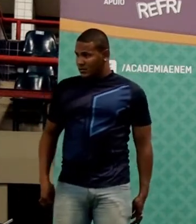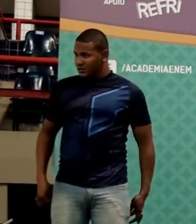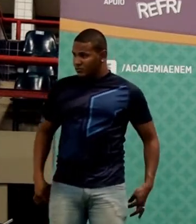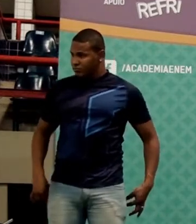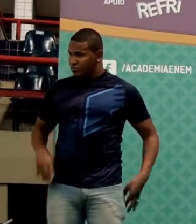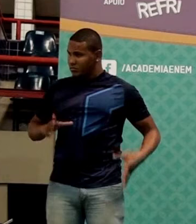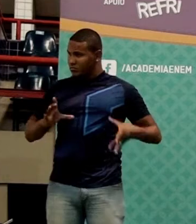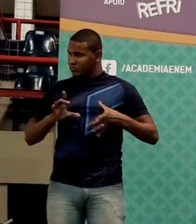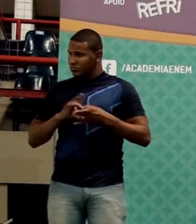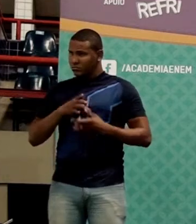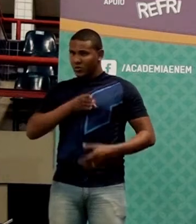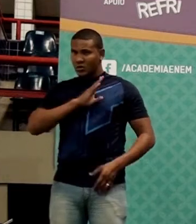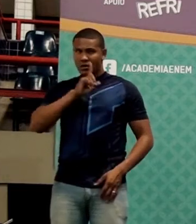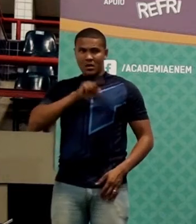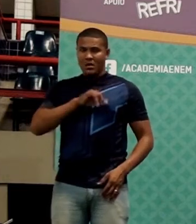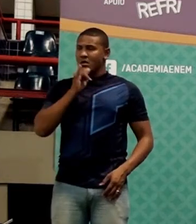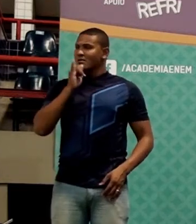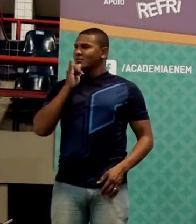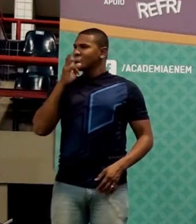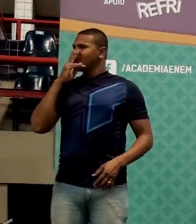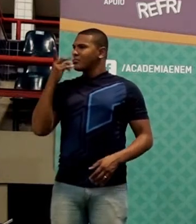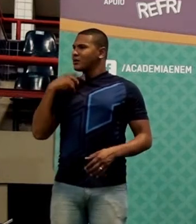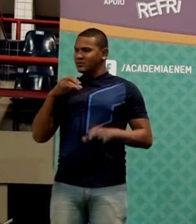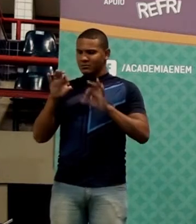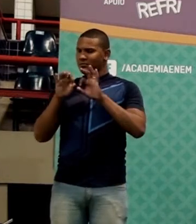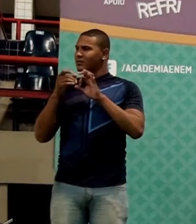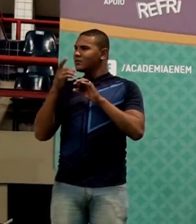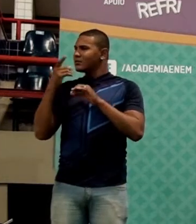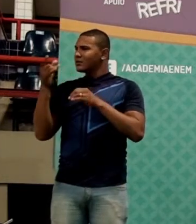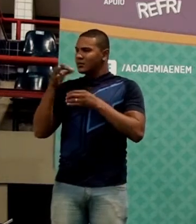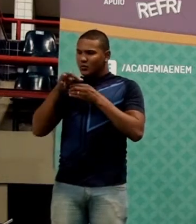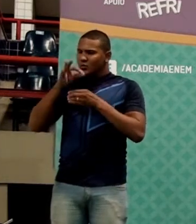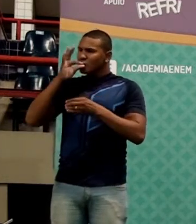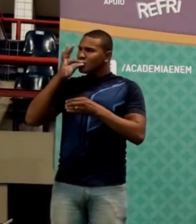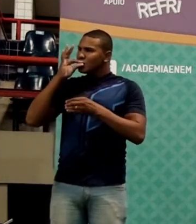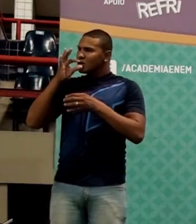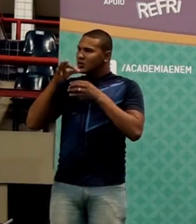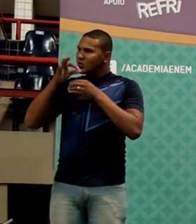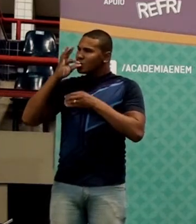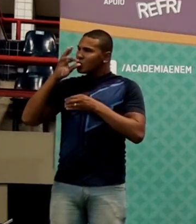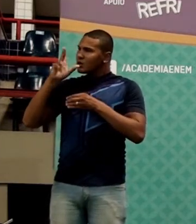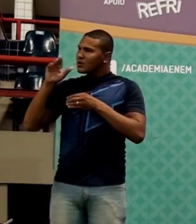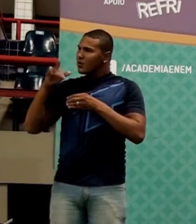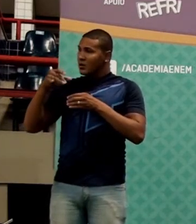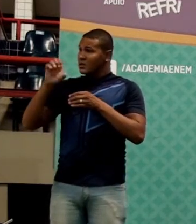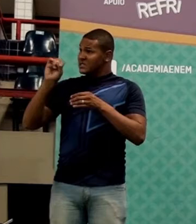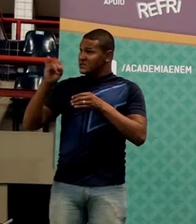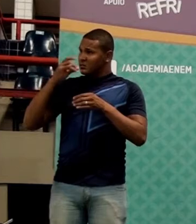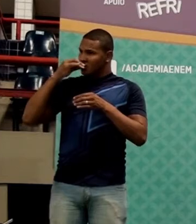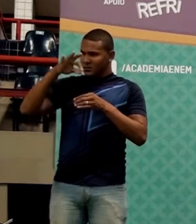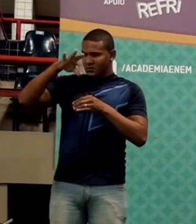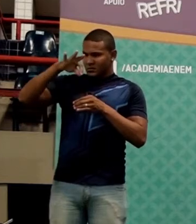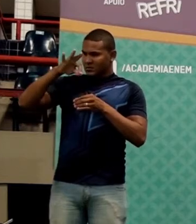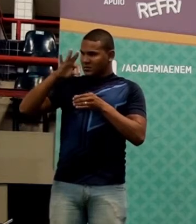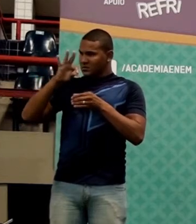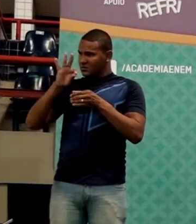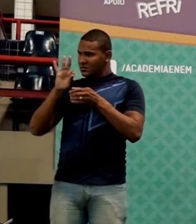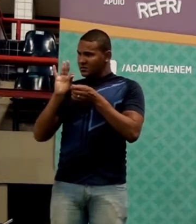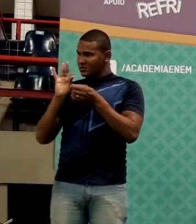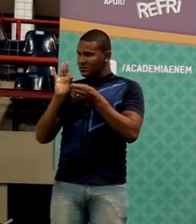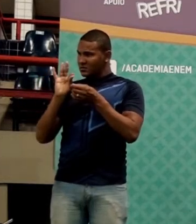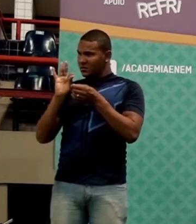e ao coração, é como se fosse um canudinho de refrigerante. Aí quando você cruza a sua perna há muito tempo,